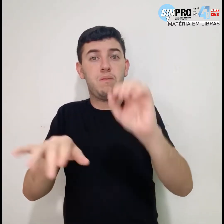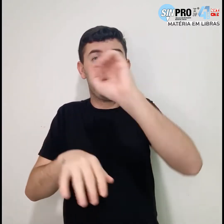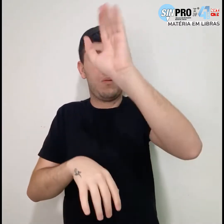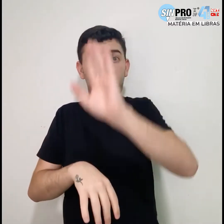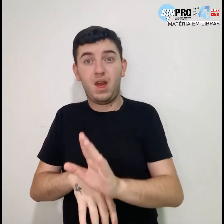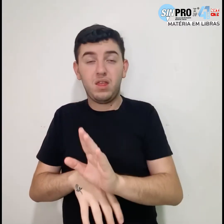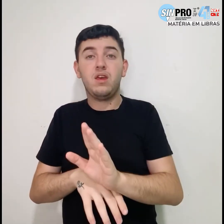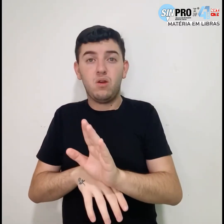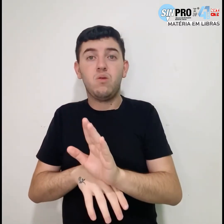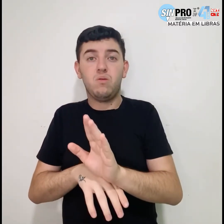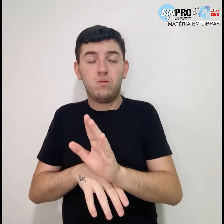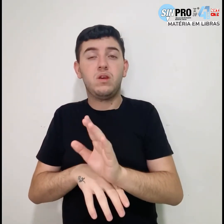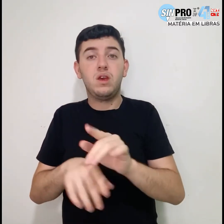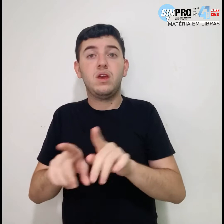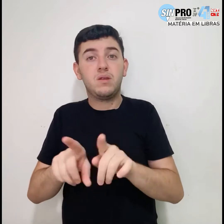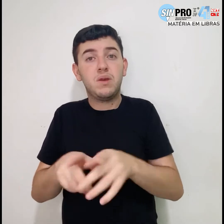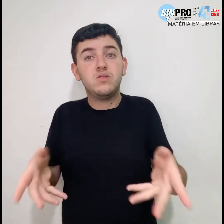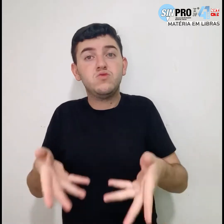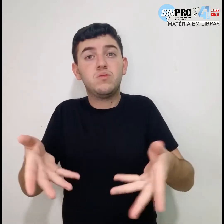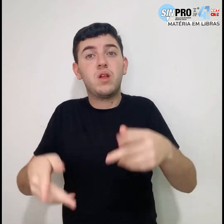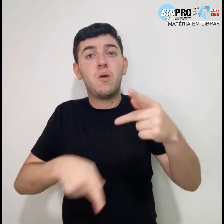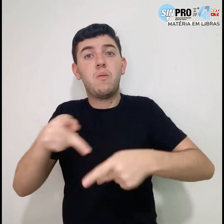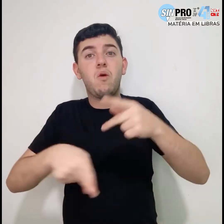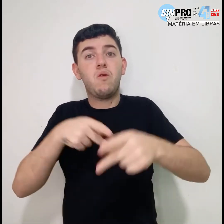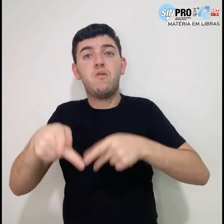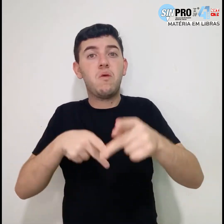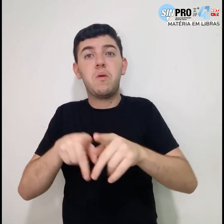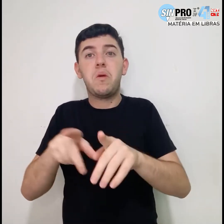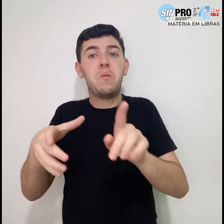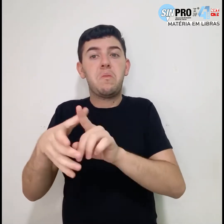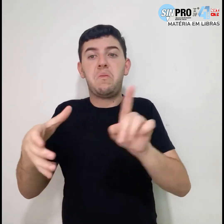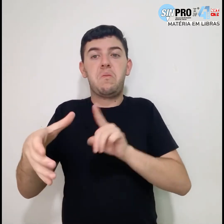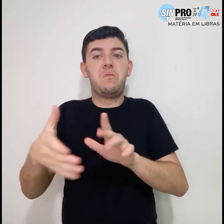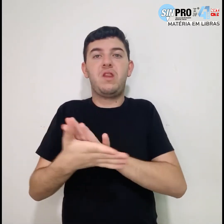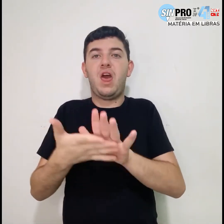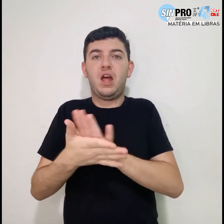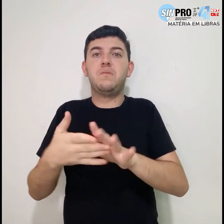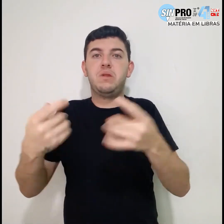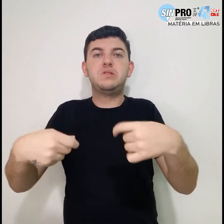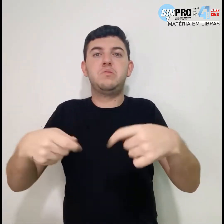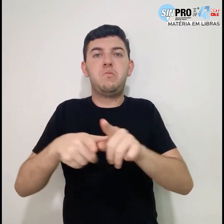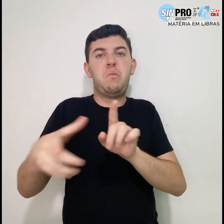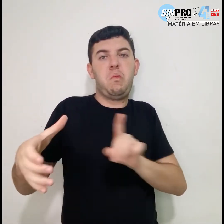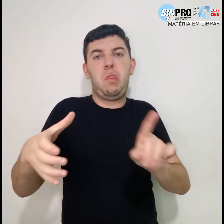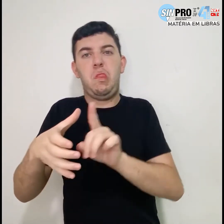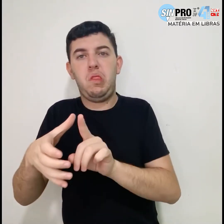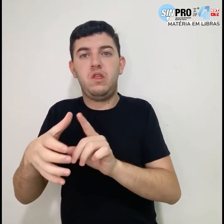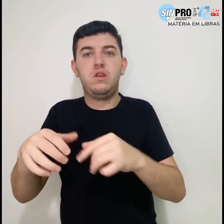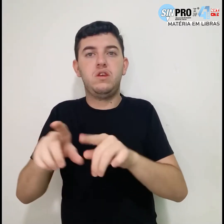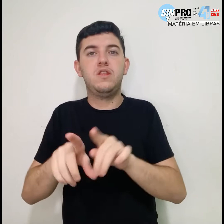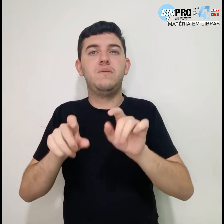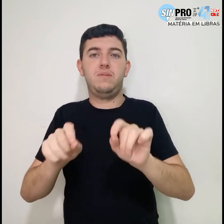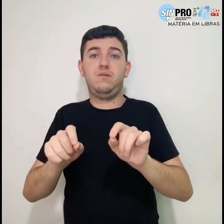estimular a população a não praticar o distanciamento social, esconder o fracasso da política econômica